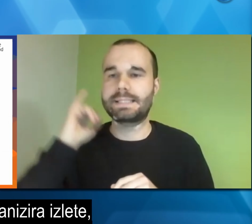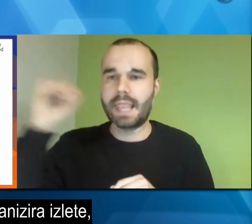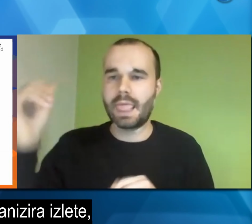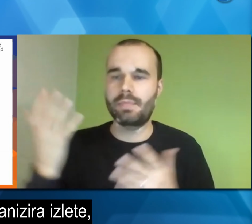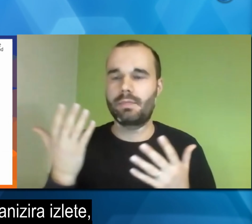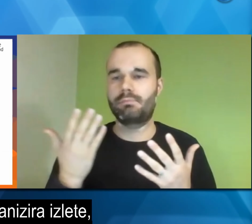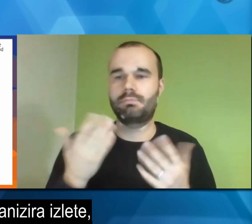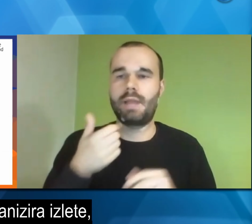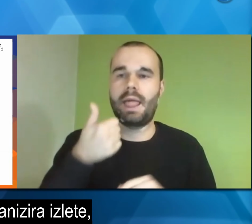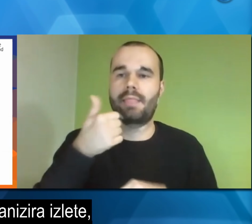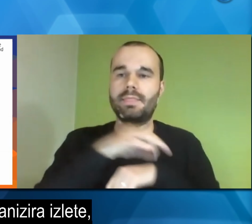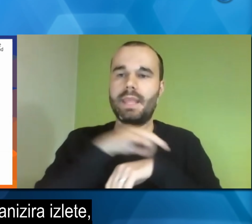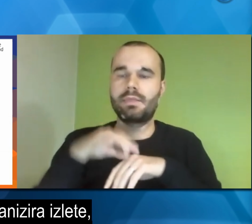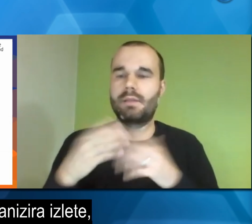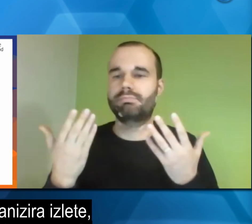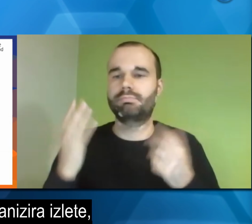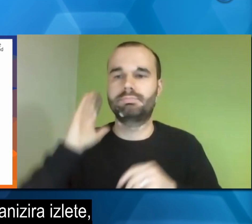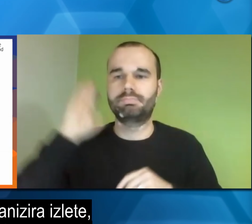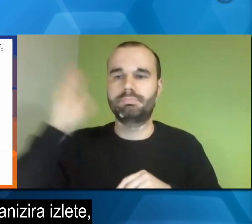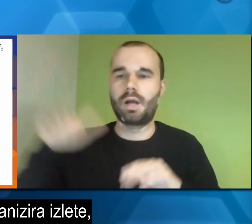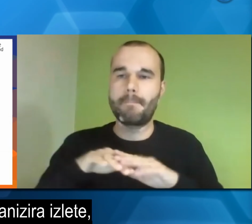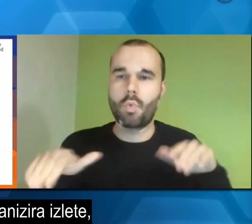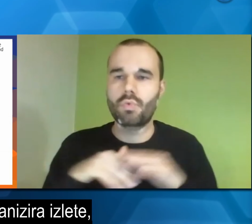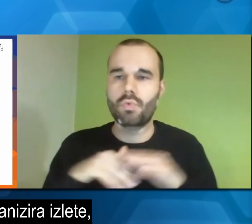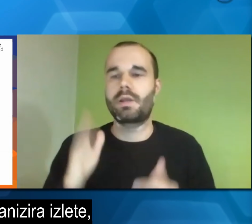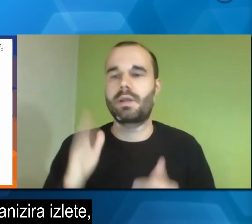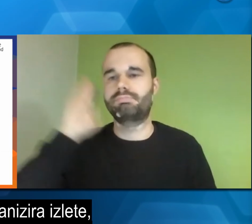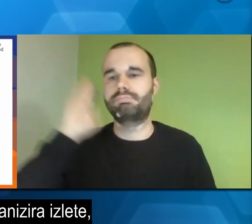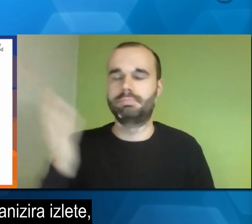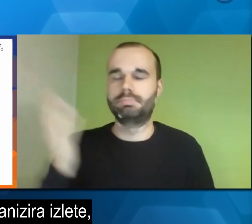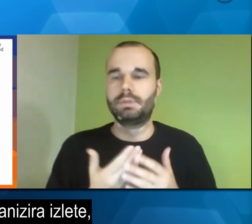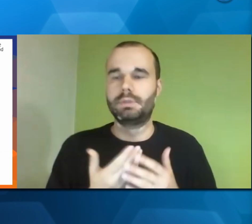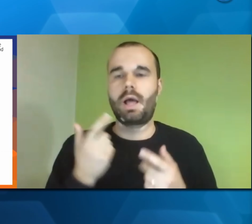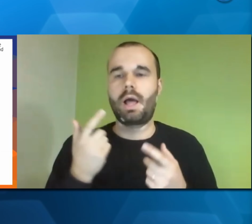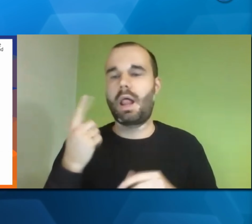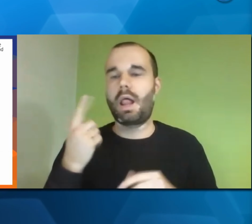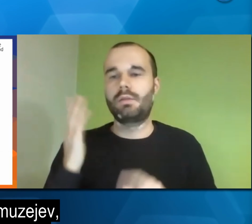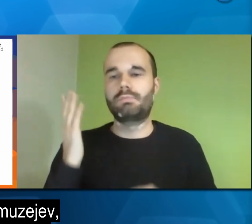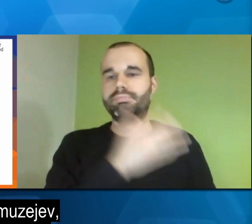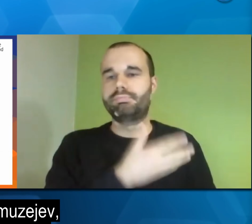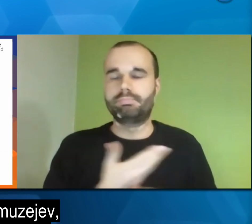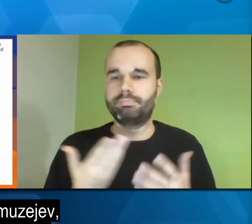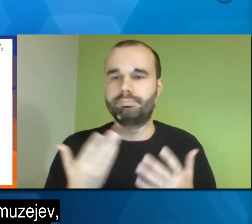HFS jim organizira izlete, lahko za en teden, naprimer na morje,